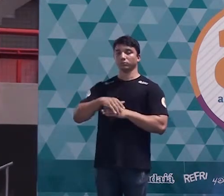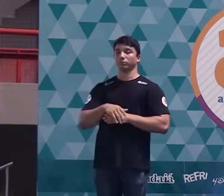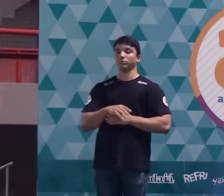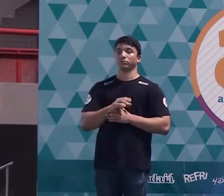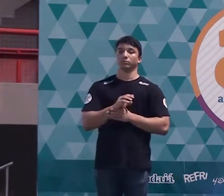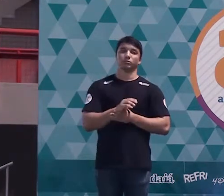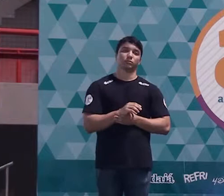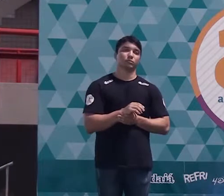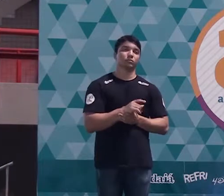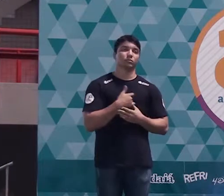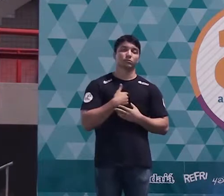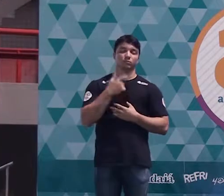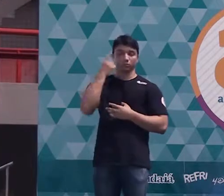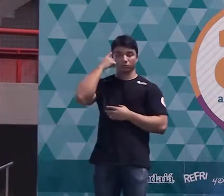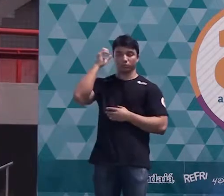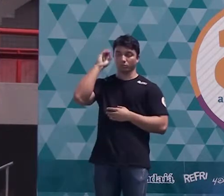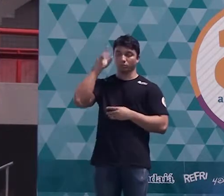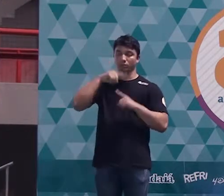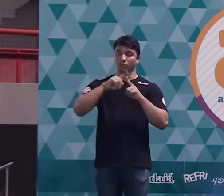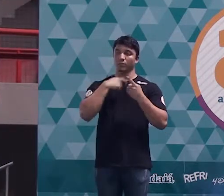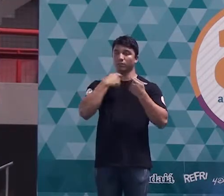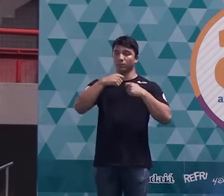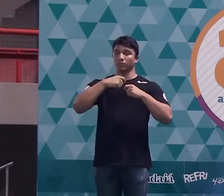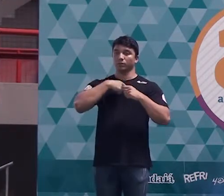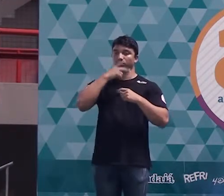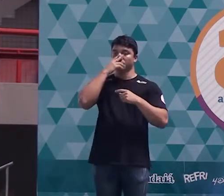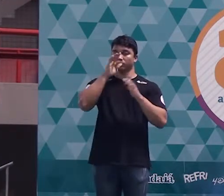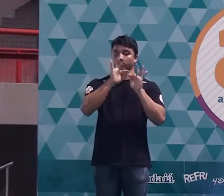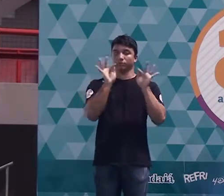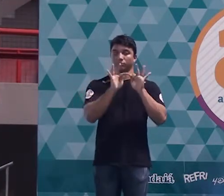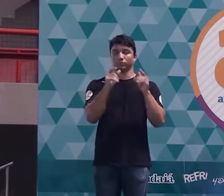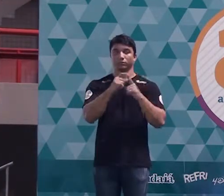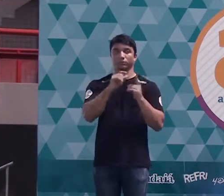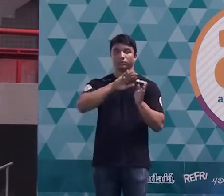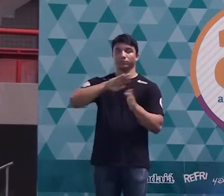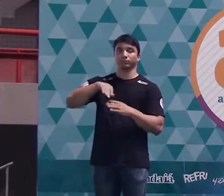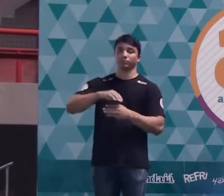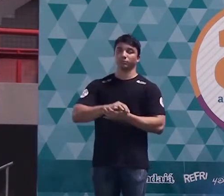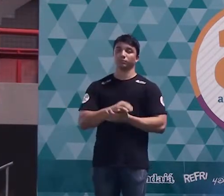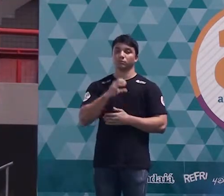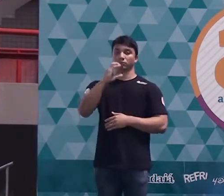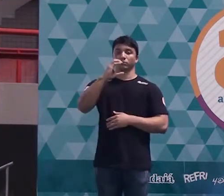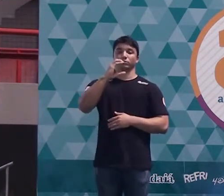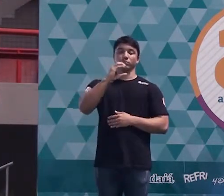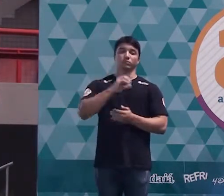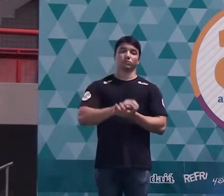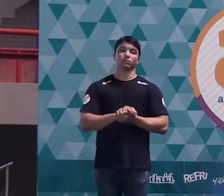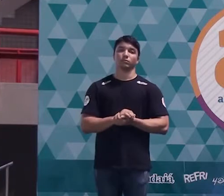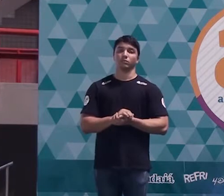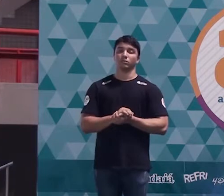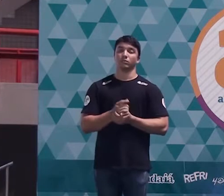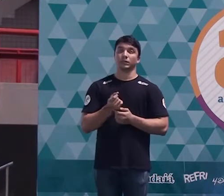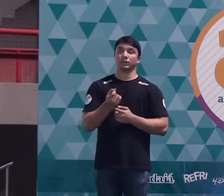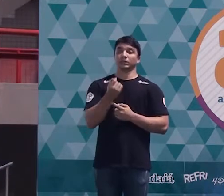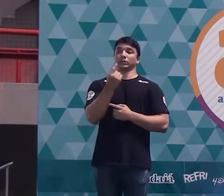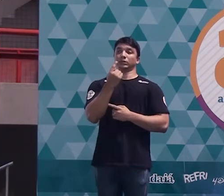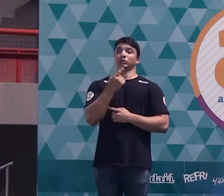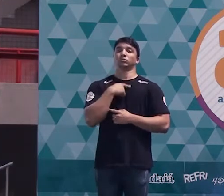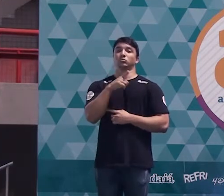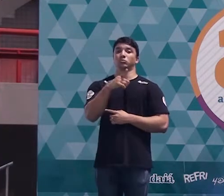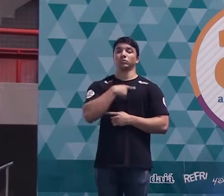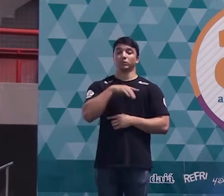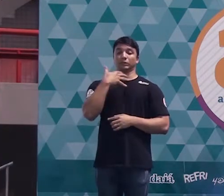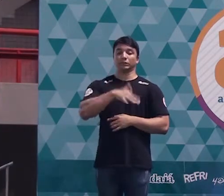cefaleia é dor de cabeça, mas ele teria que usar uma palavra mais simples, também não é. C. Vixe, tu